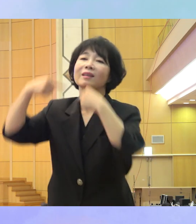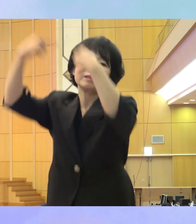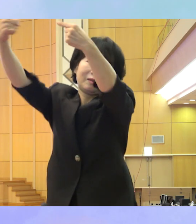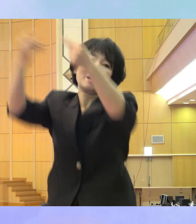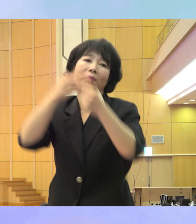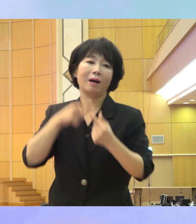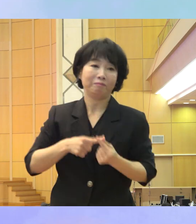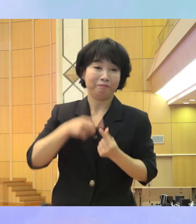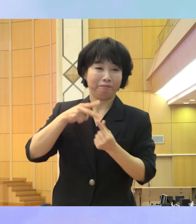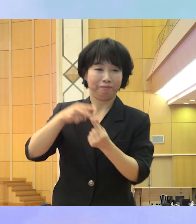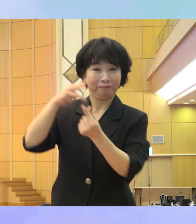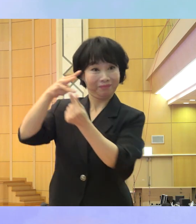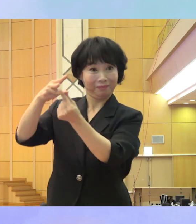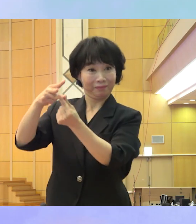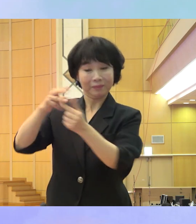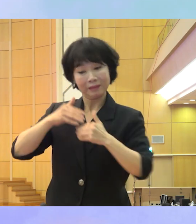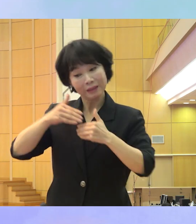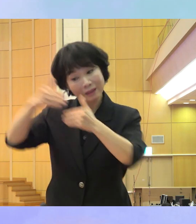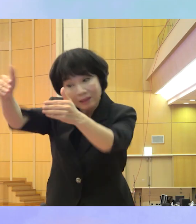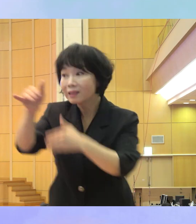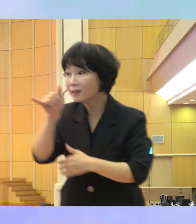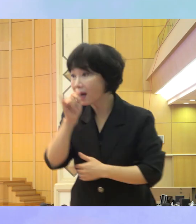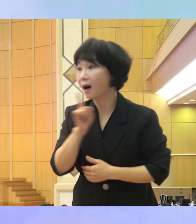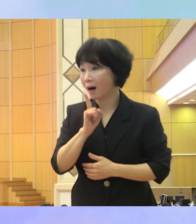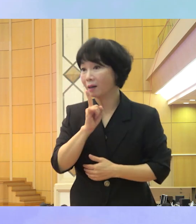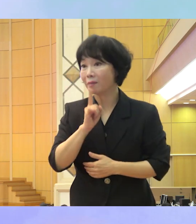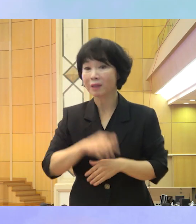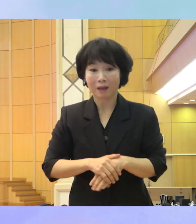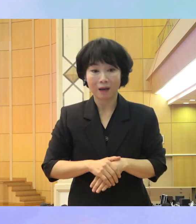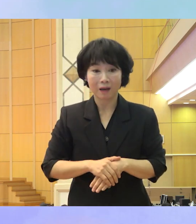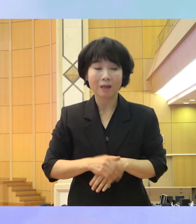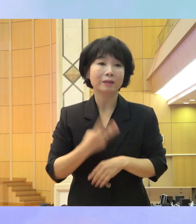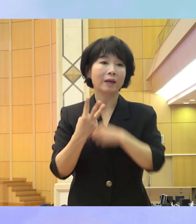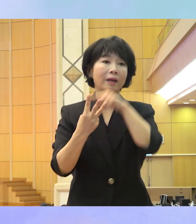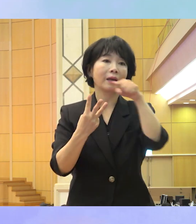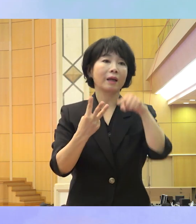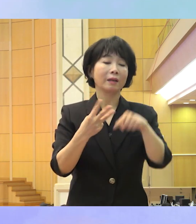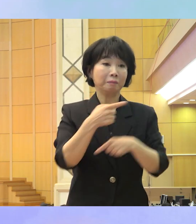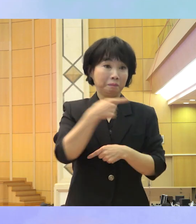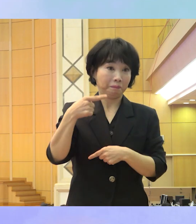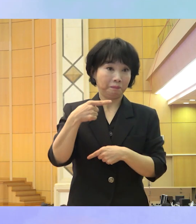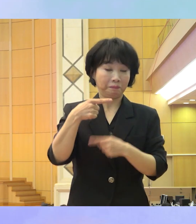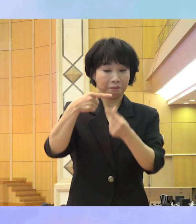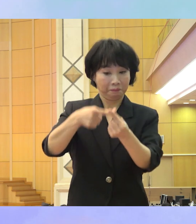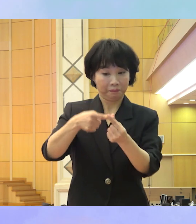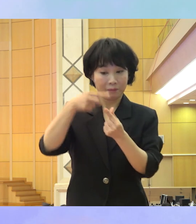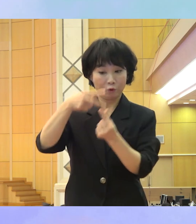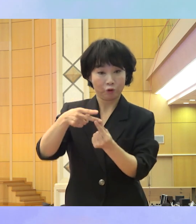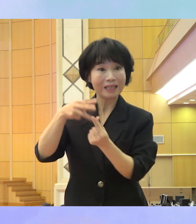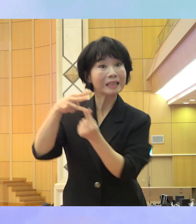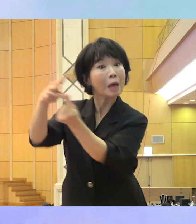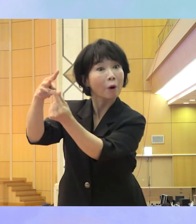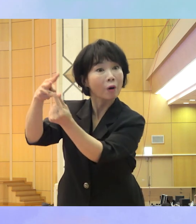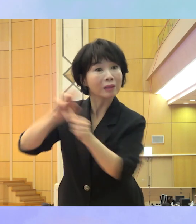거예요. 할렐루야. 이것도 셋이잖아. 태생, 인생, 영생.